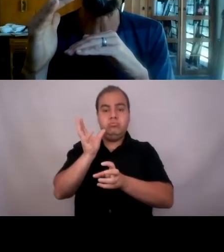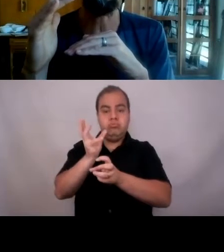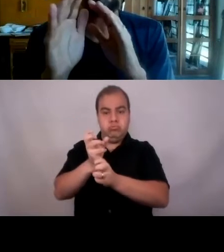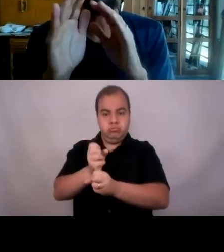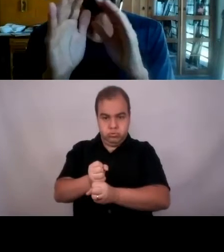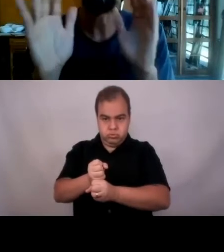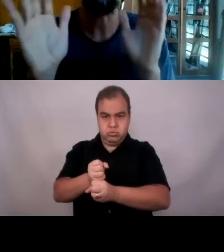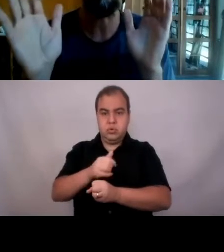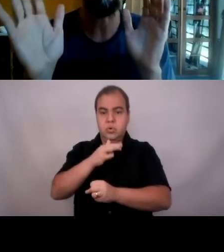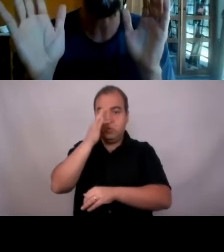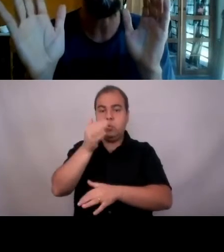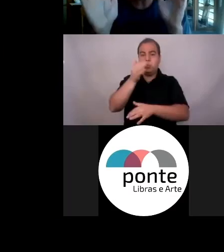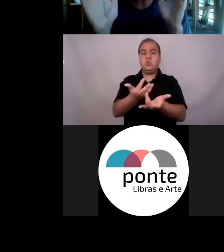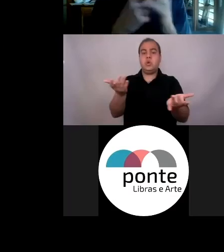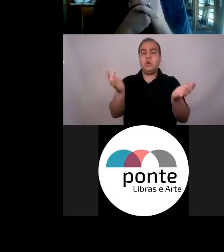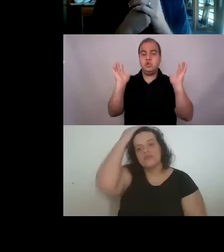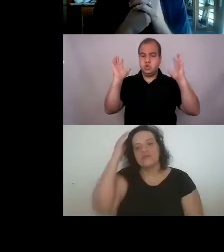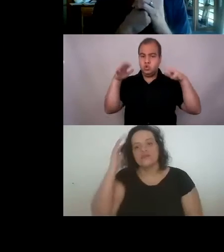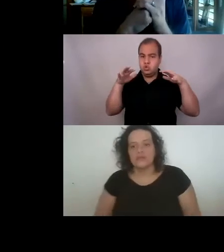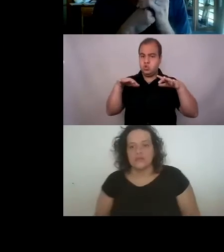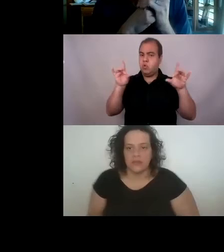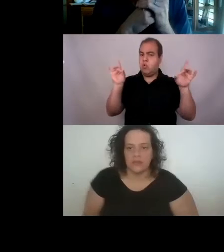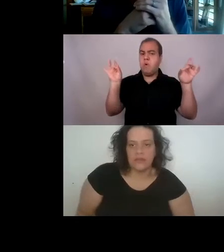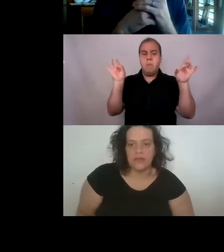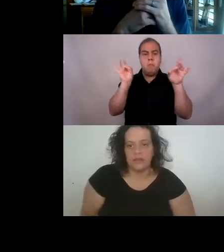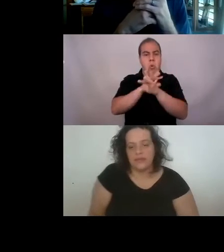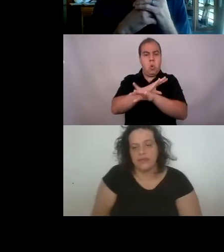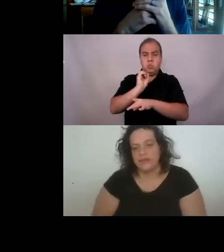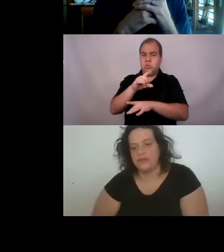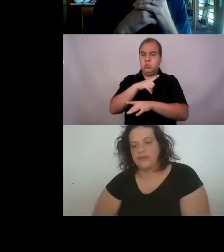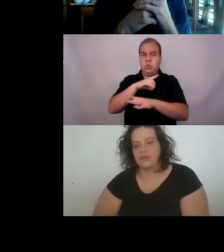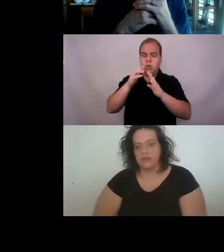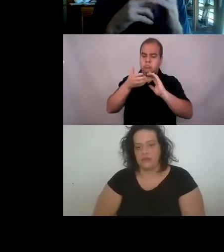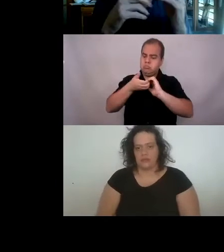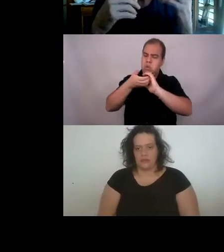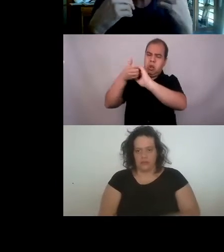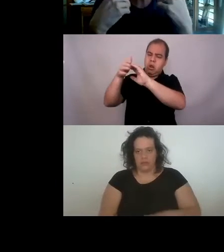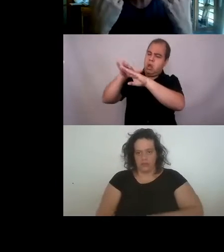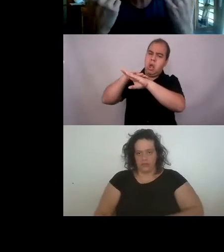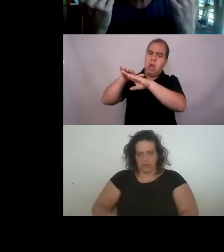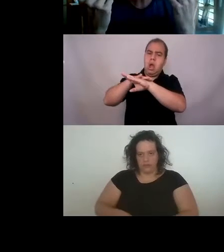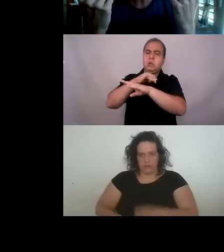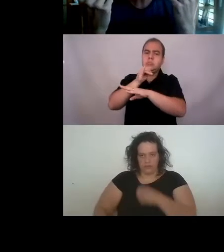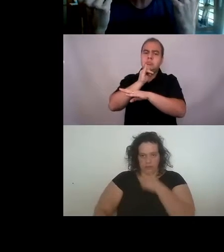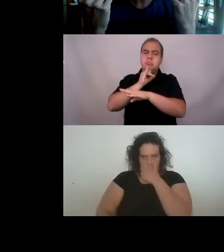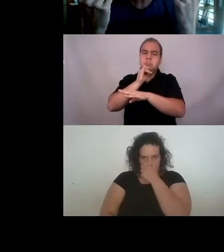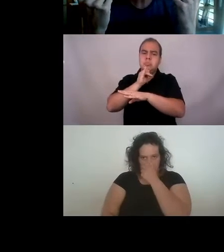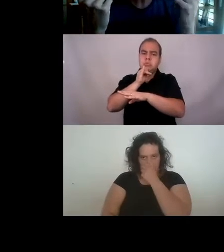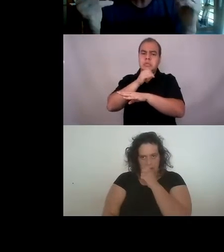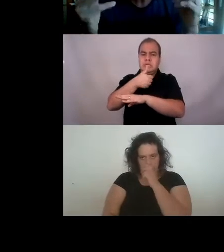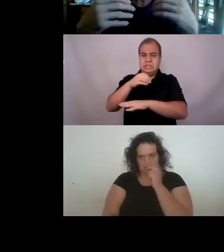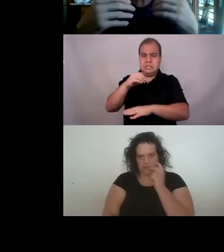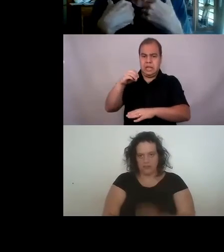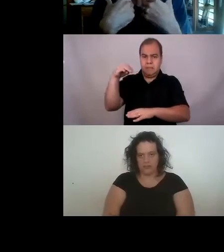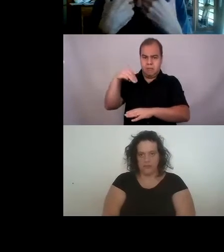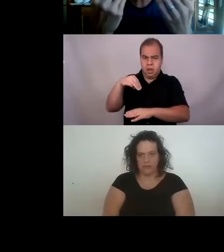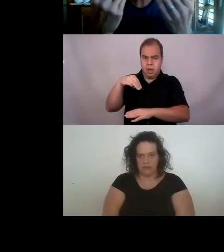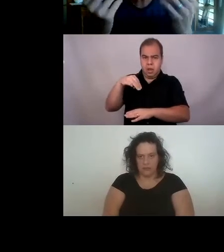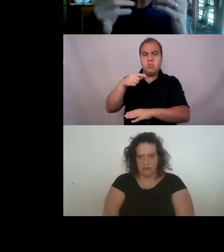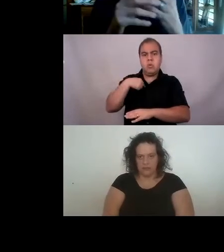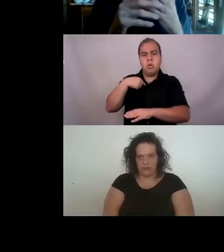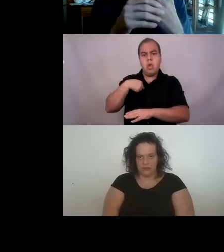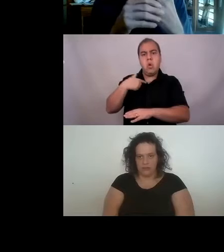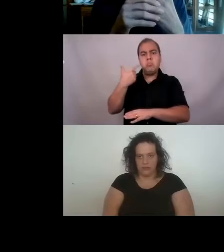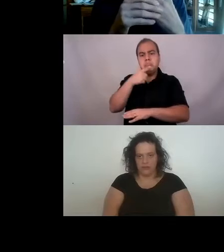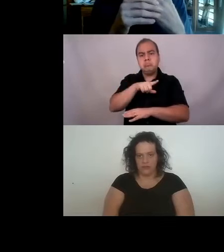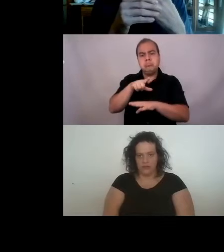chuva. Tá? Ponto. Então, se eu tenho um telhado, por exemplo, de 100 metros quadrados, e eu adotei,